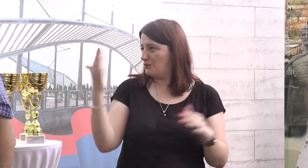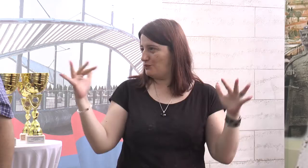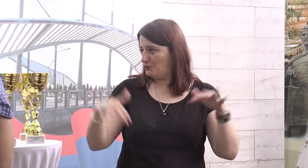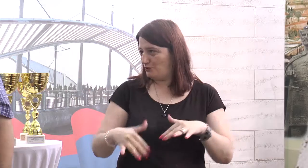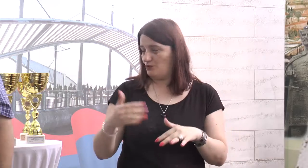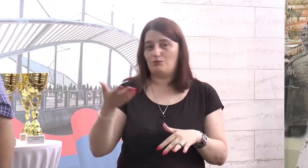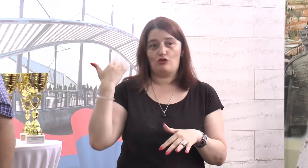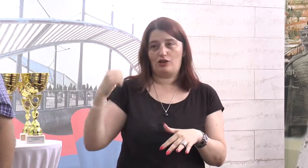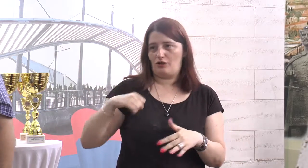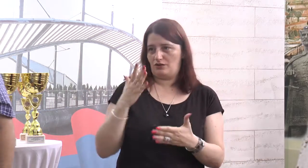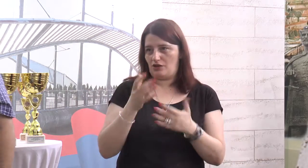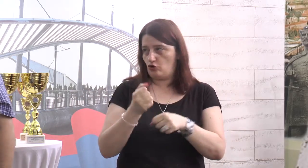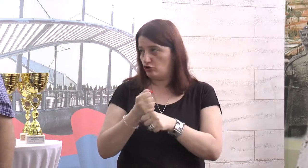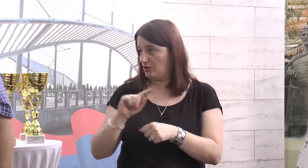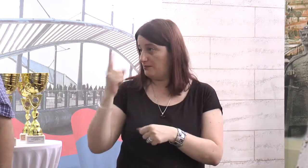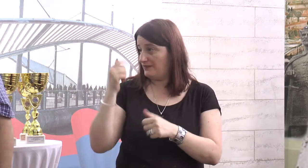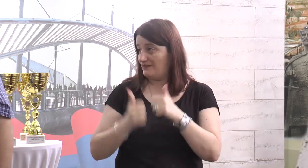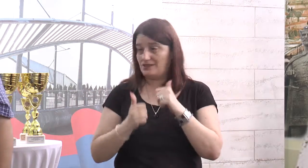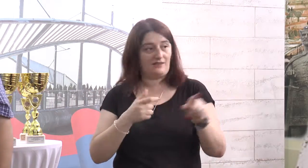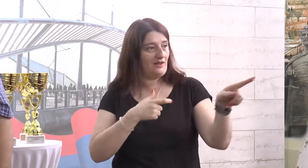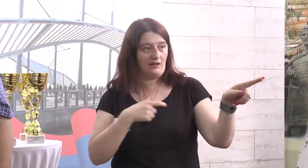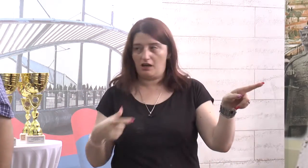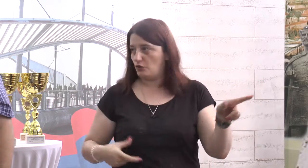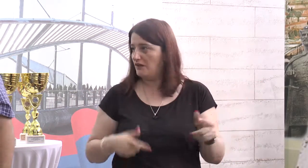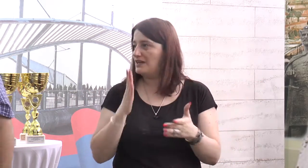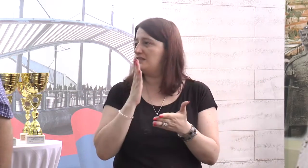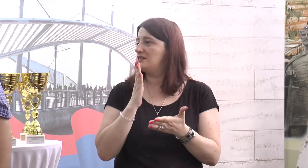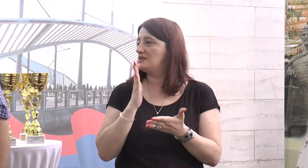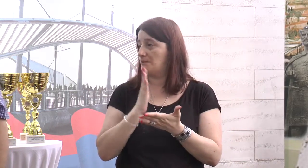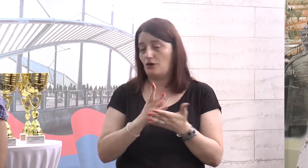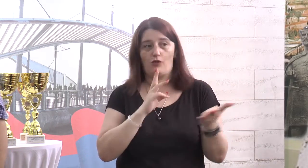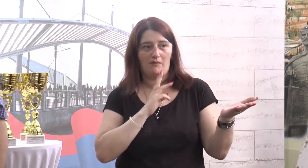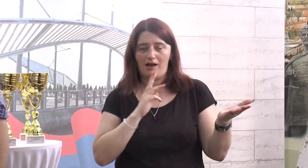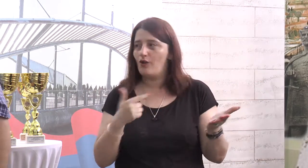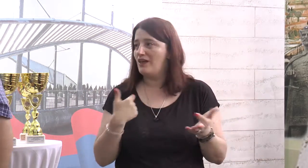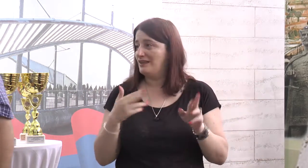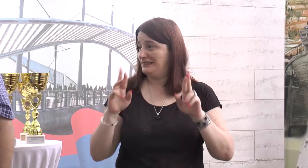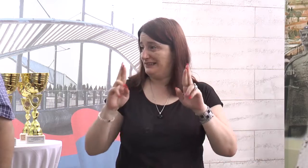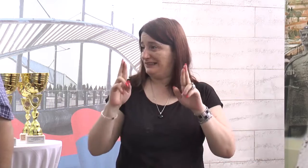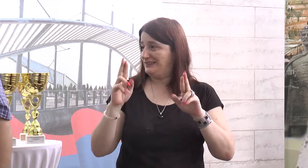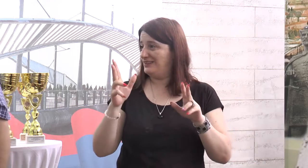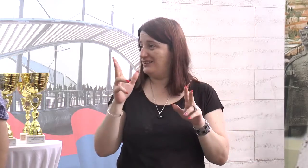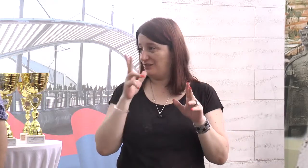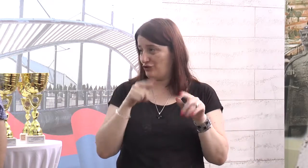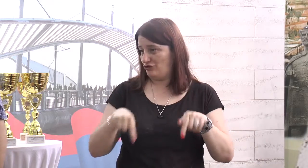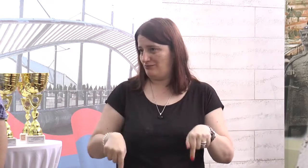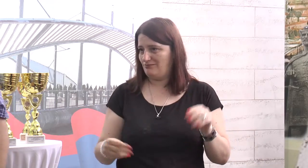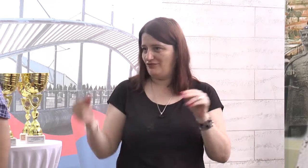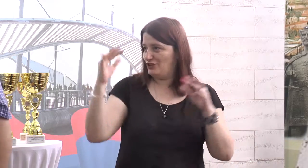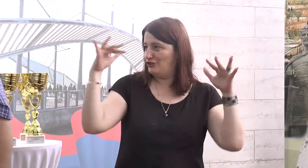Drago mi je što ste došli u ovolikom broju. Već smo rekli da je prvi festival